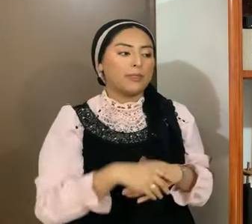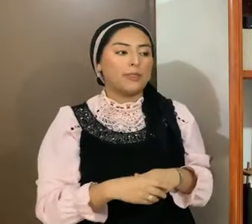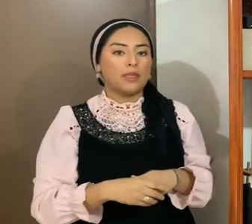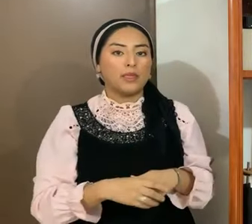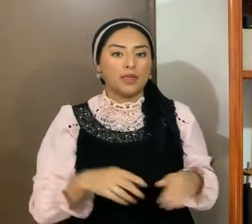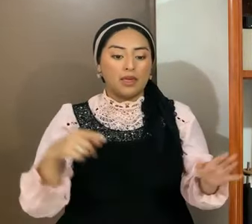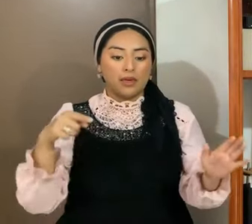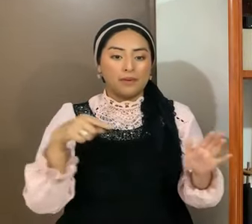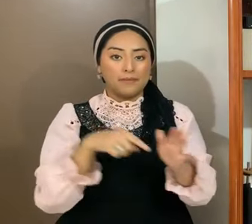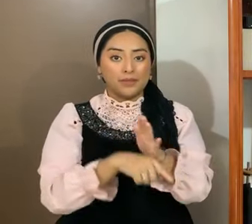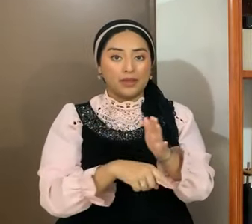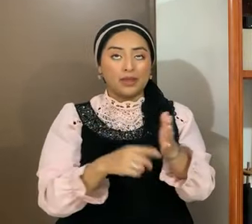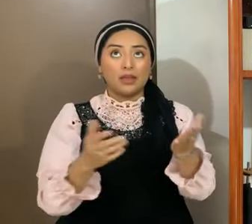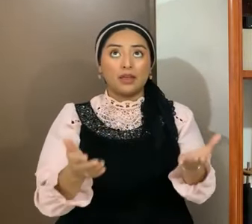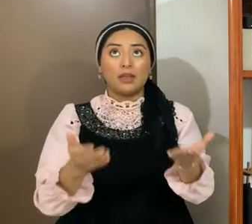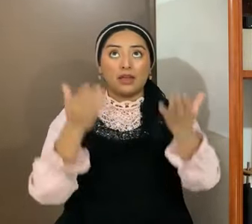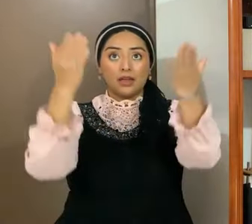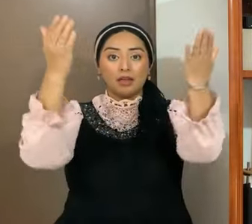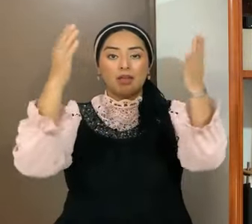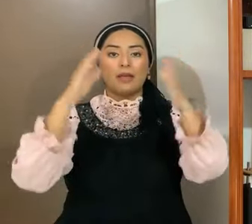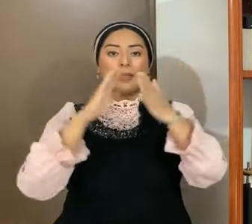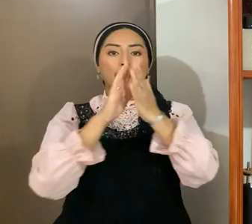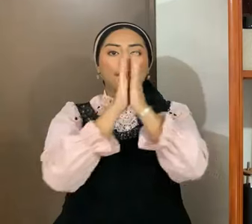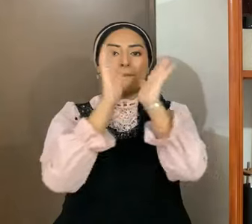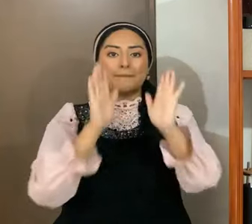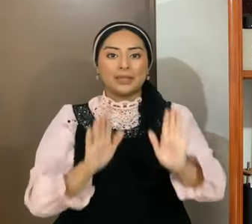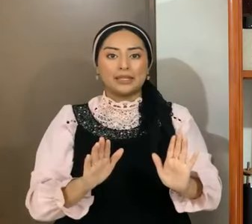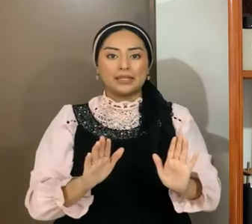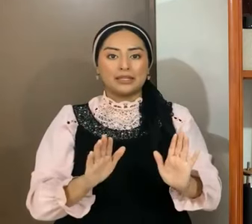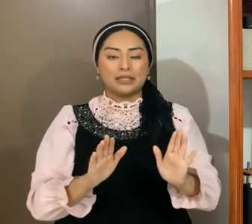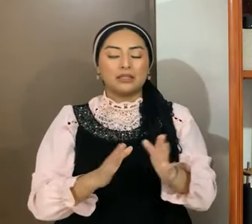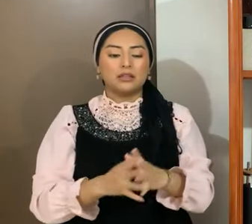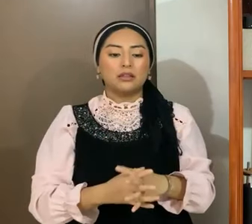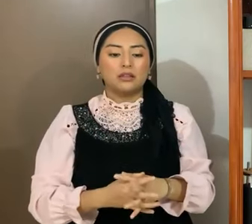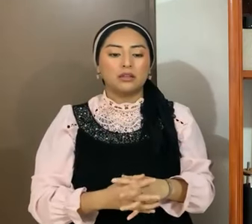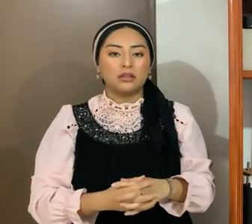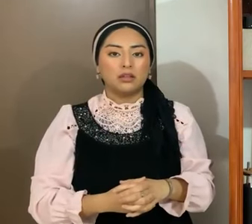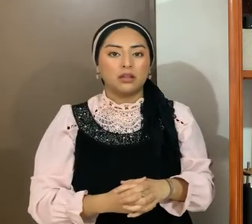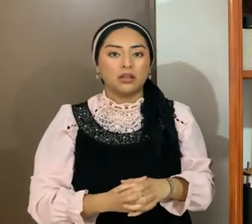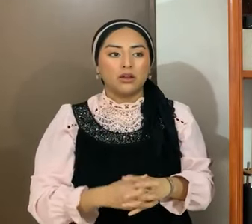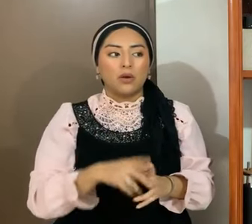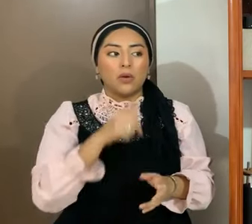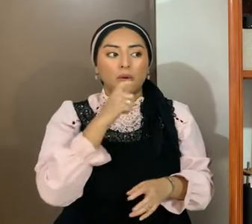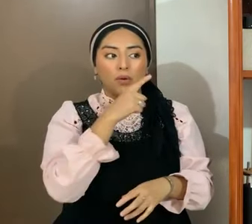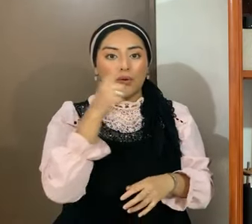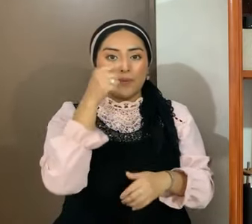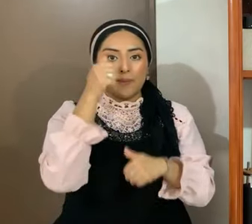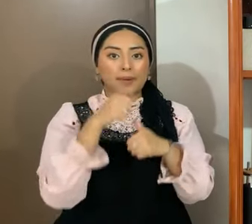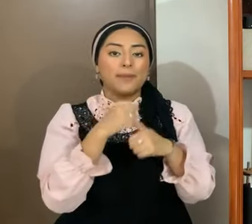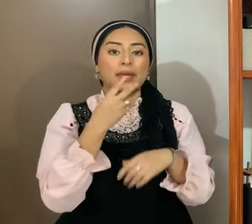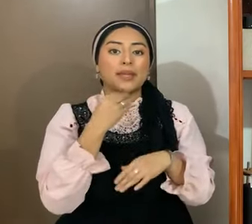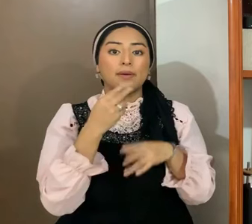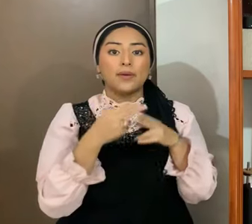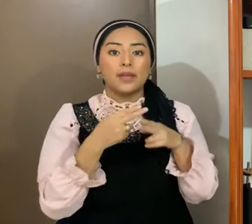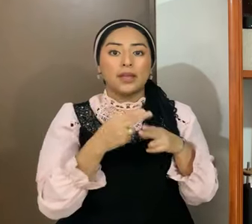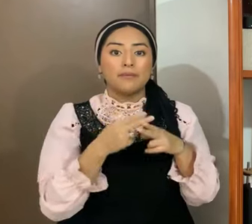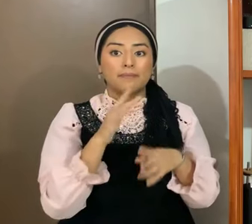los sacrificios u ofrendas de paz. Ahorita vamos a ver el nombre en hebreo. ¿Quién se acuerda?